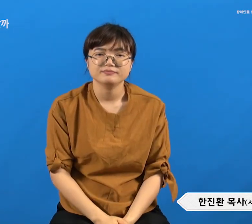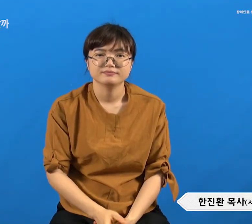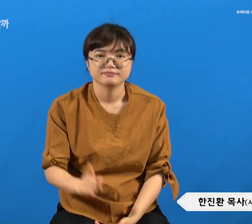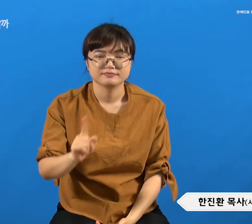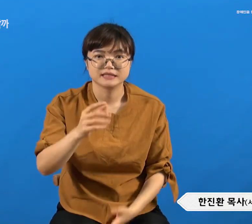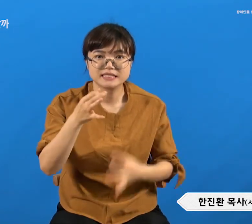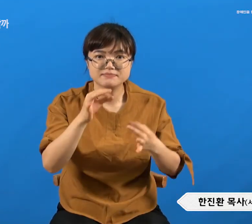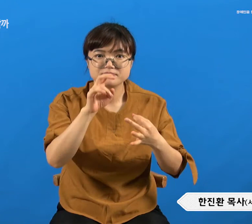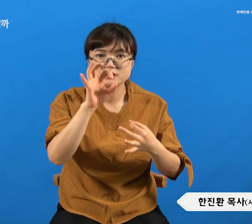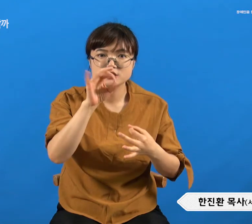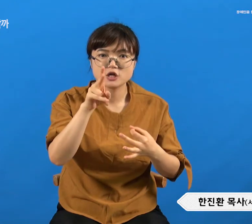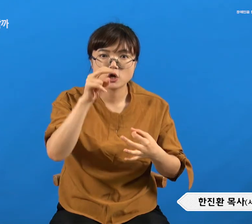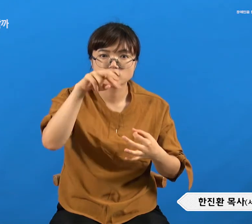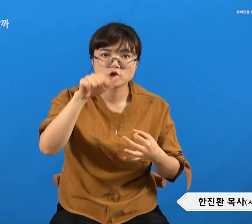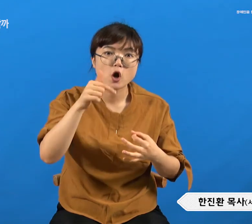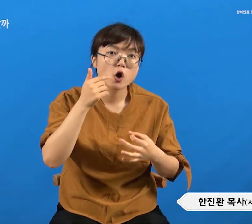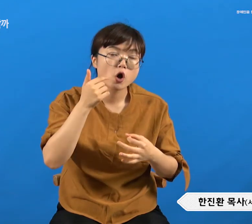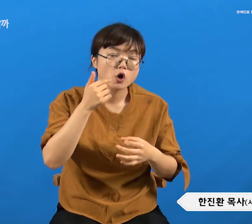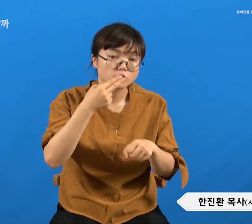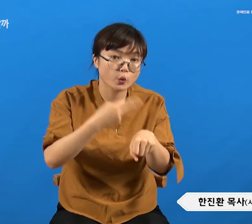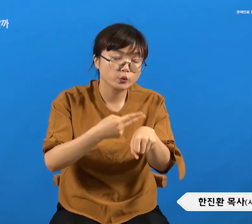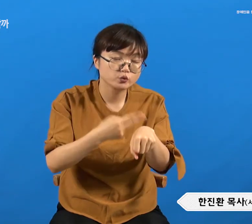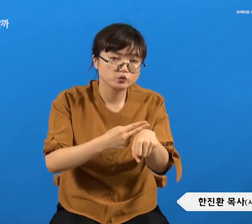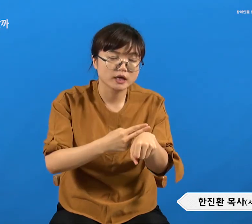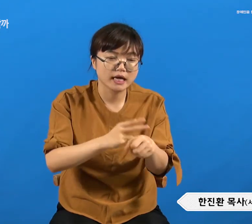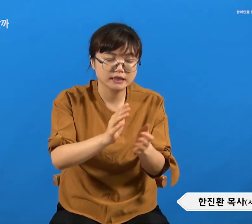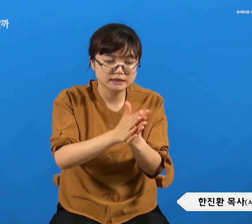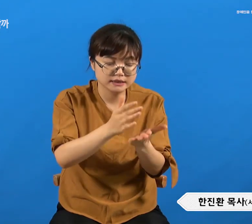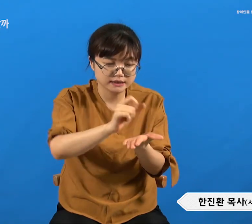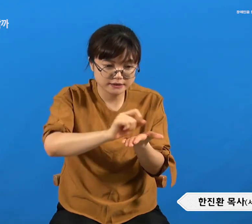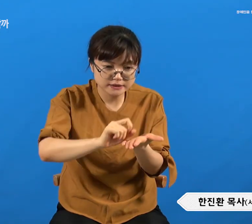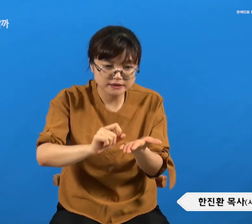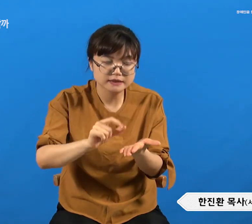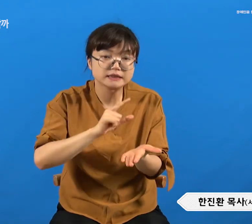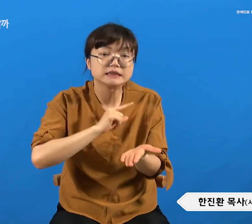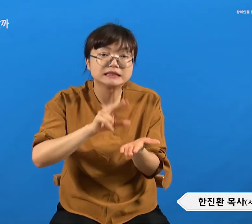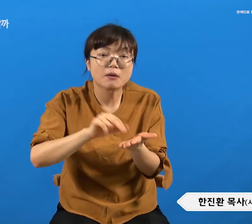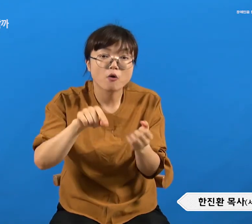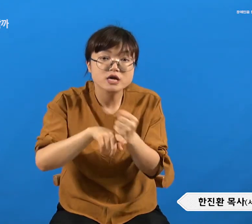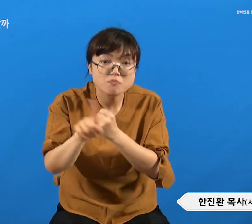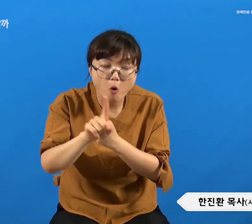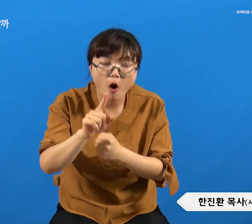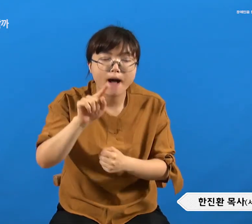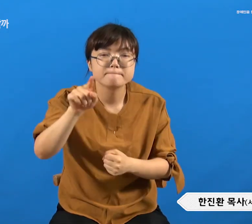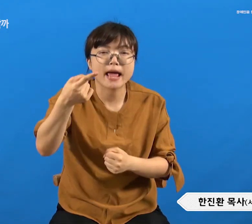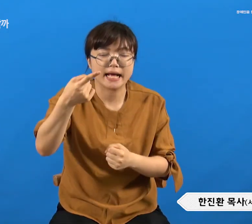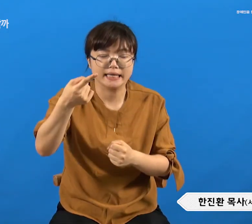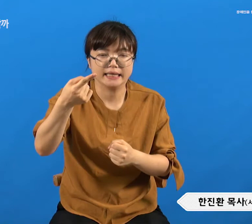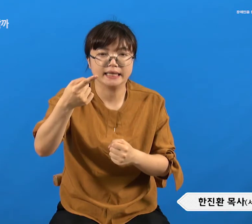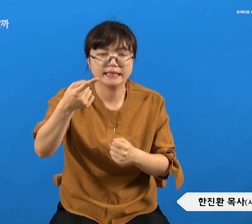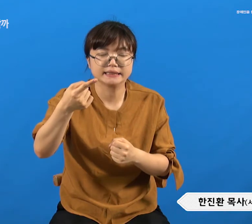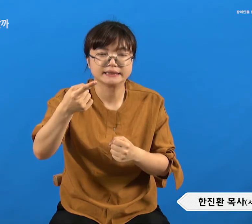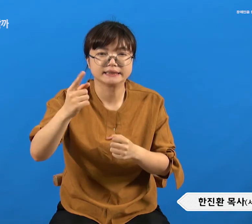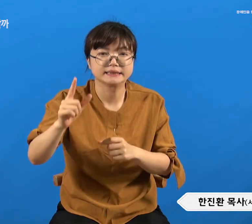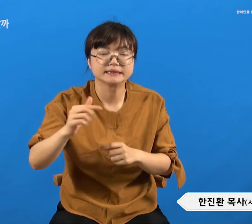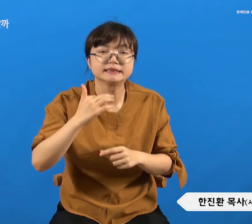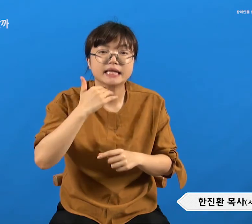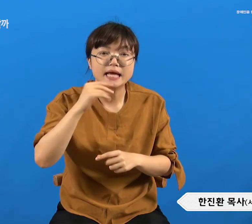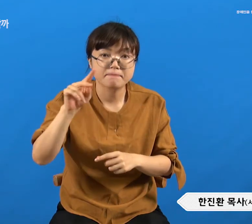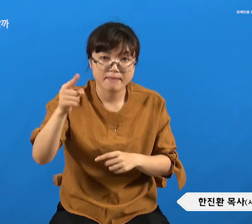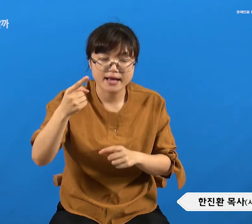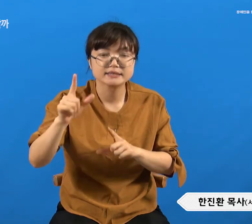김영석 교수가 최근에 쓴 책 제목이 100세를 살아보니 하는 책입니다. 그 책에 보면